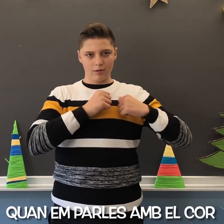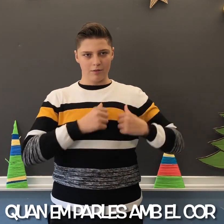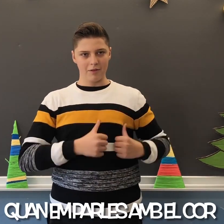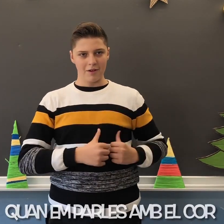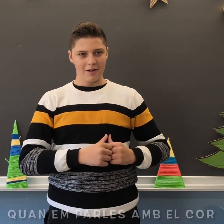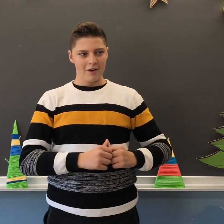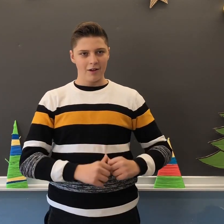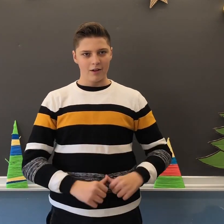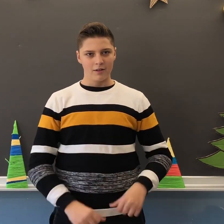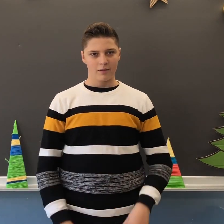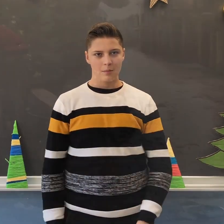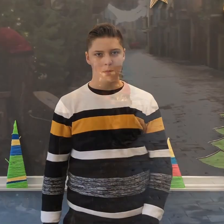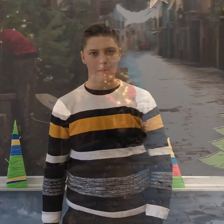amb el cor.